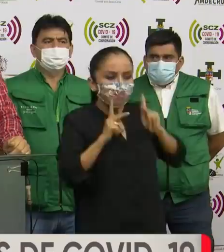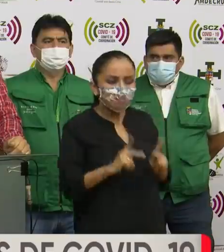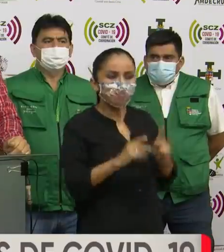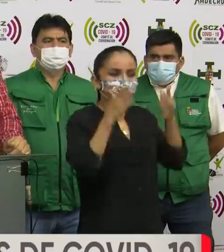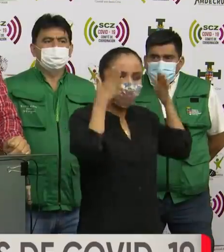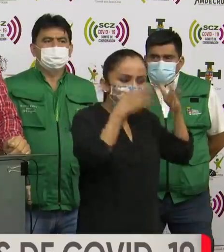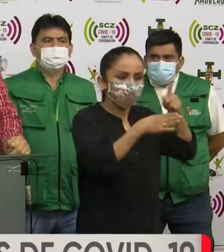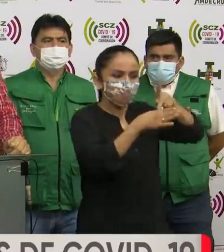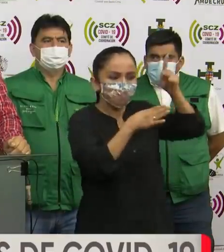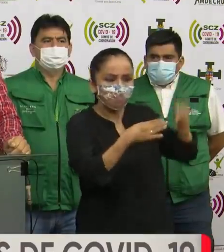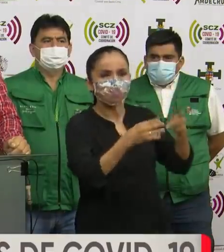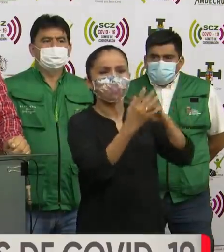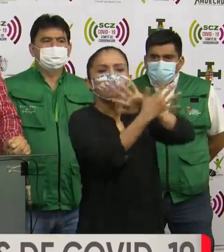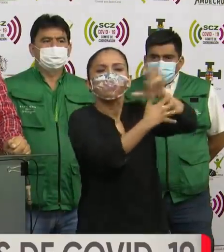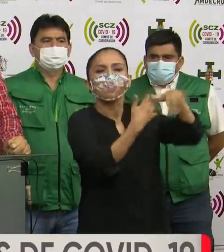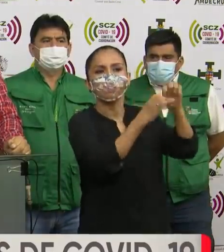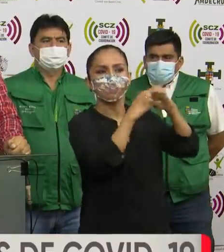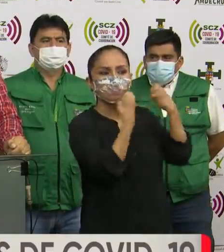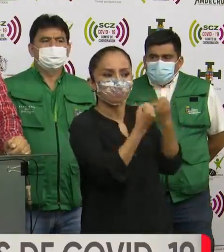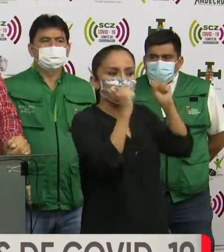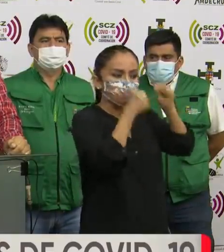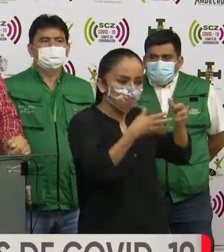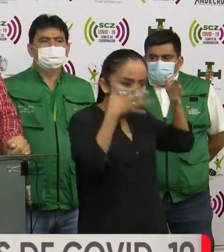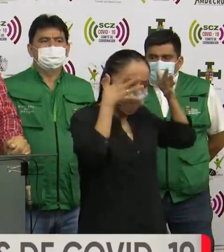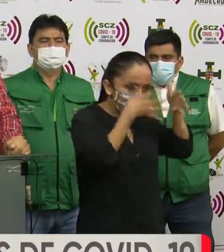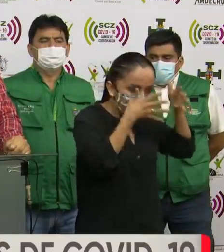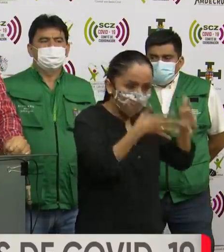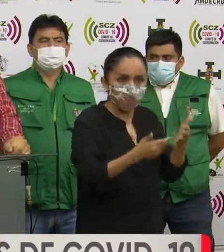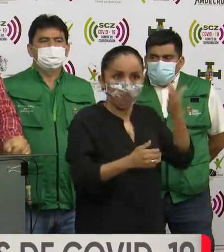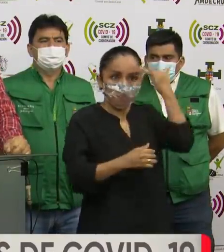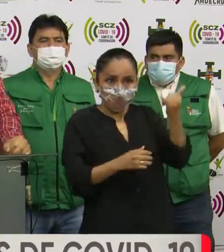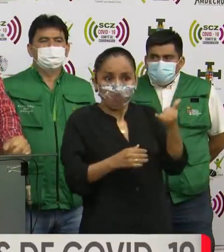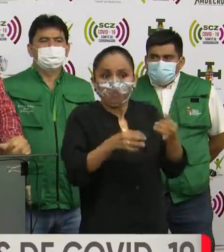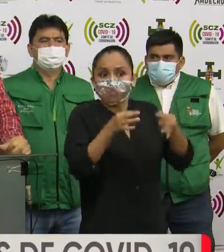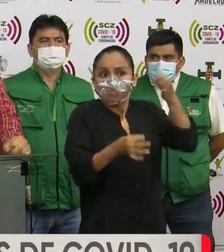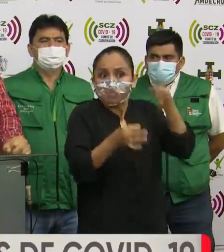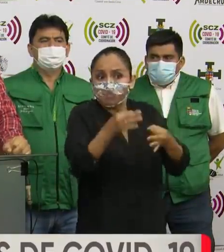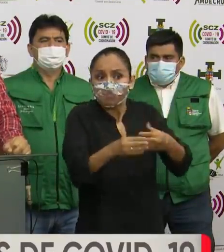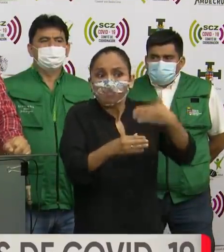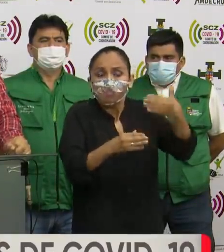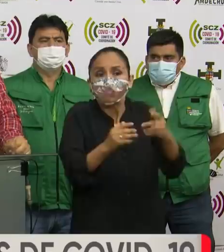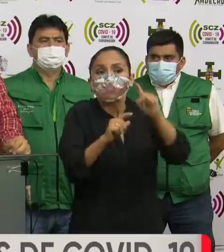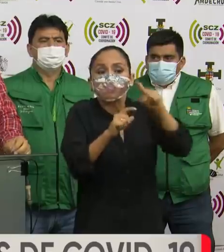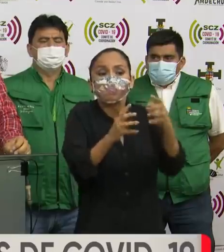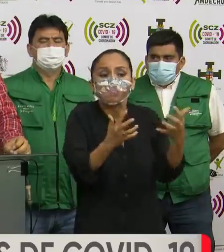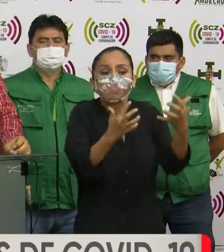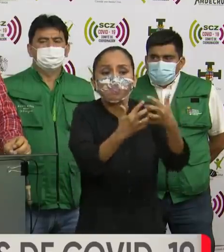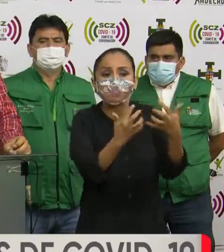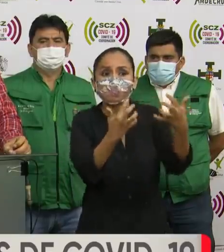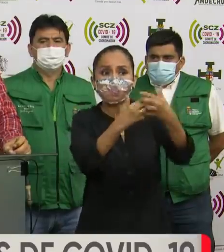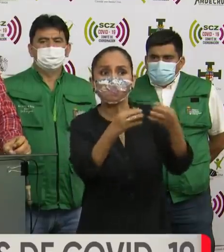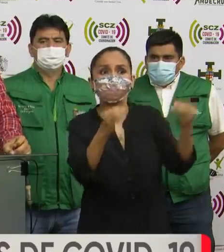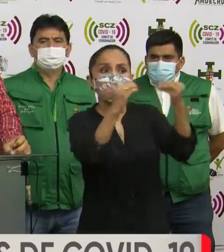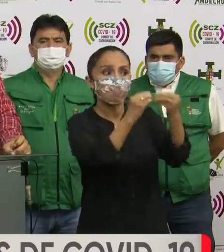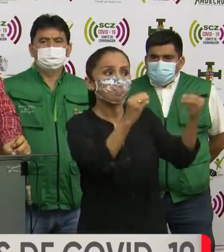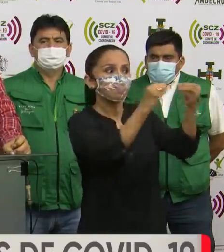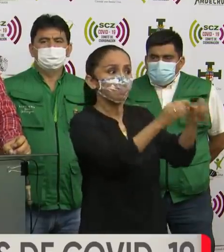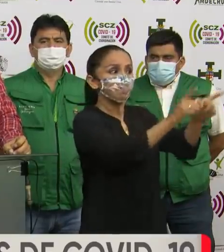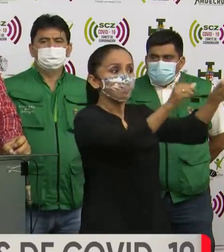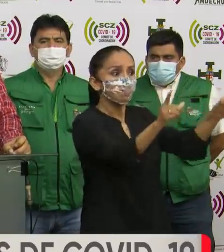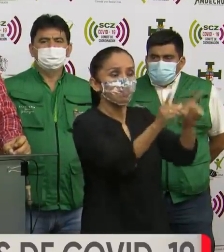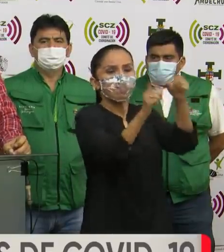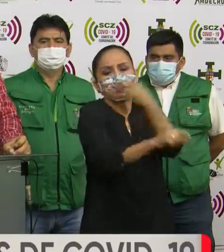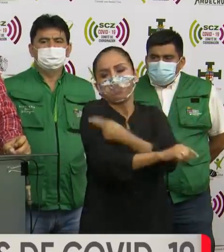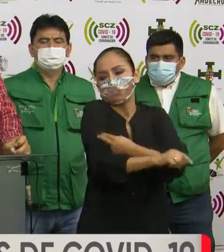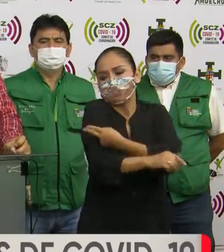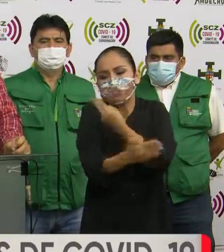personal profesional y trabajadores que puedan atender. Por lo tanto, en la medida en la que se vaya implementando más espacios como los que se han hecho en la